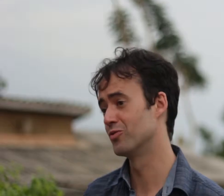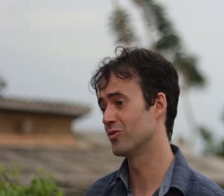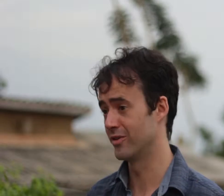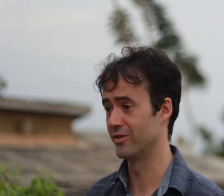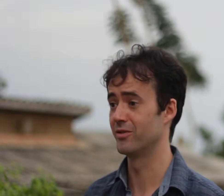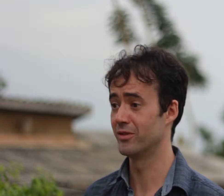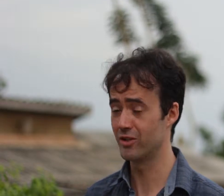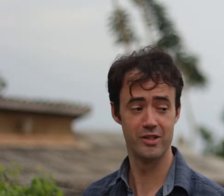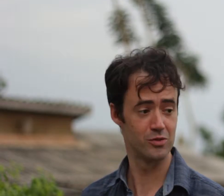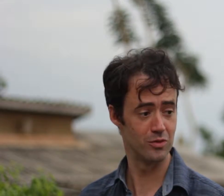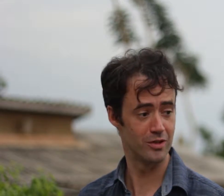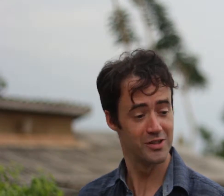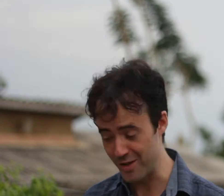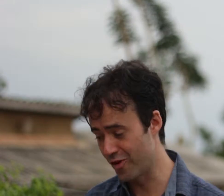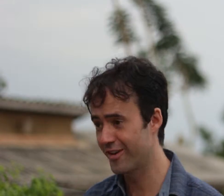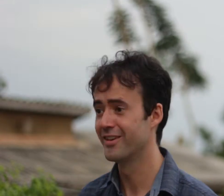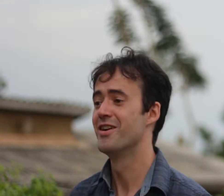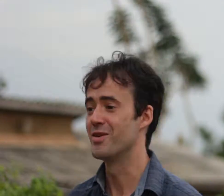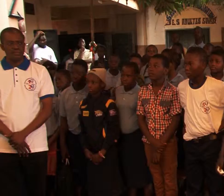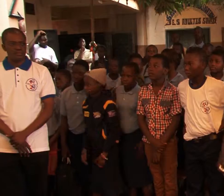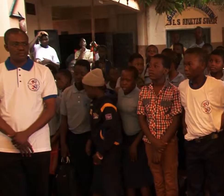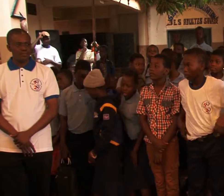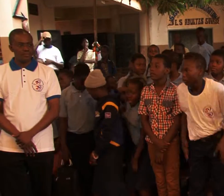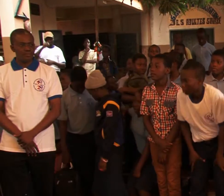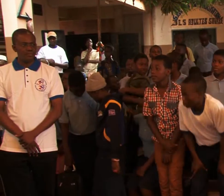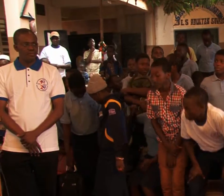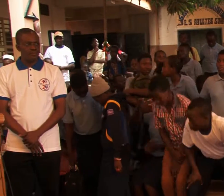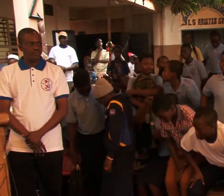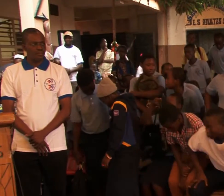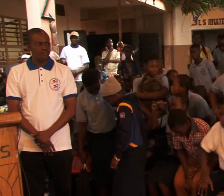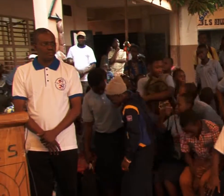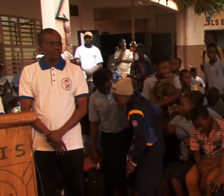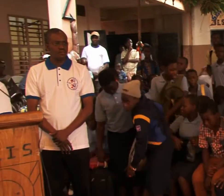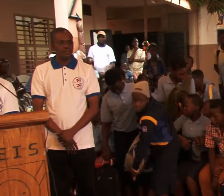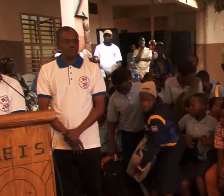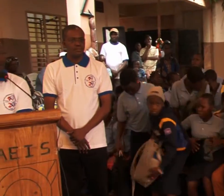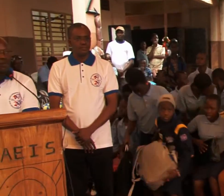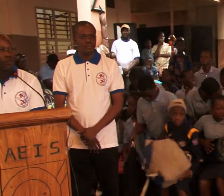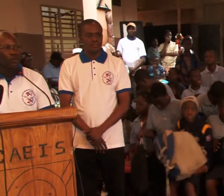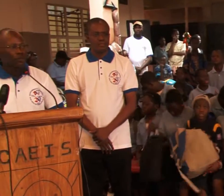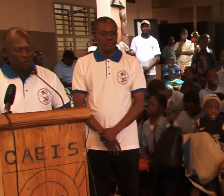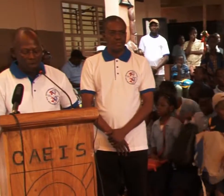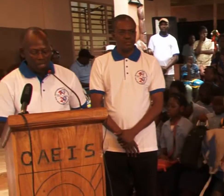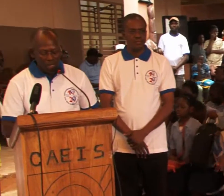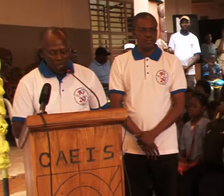Luo. C'est toi! C'est moi! Et il arrive, il raconte un truc, ouais, j'ai fondé une école, et enfin tout le